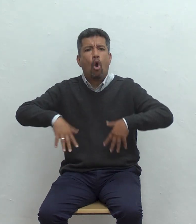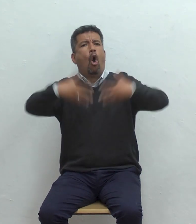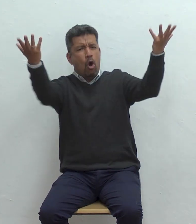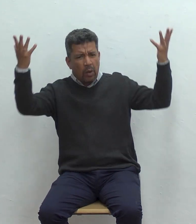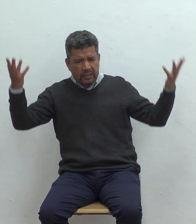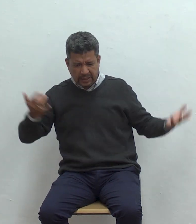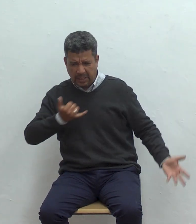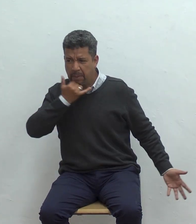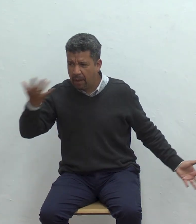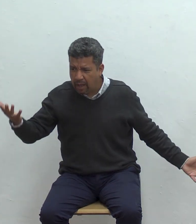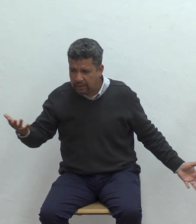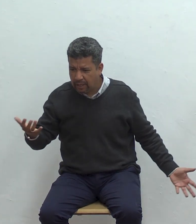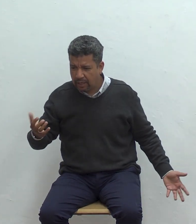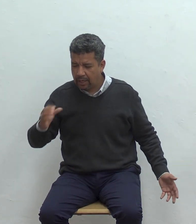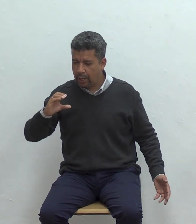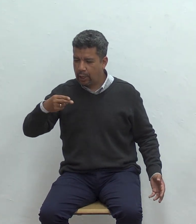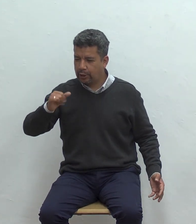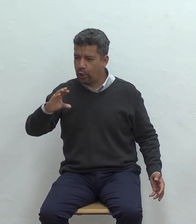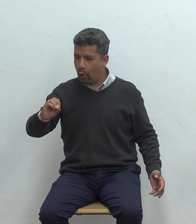¿cómo así? Chico.